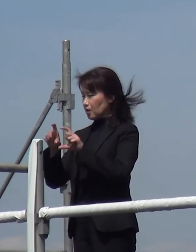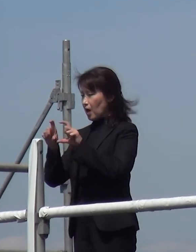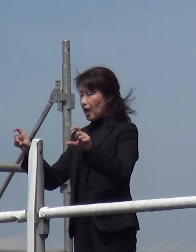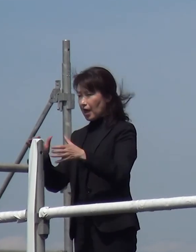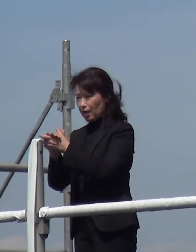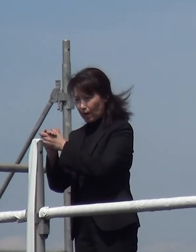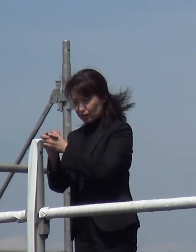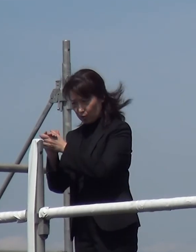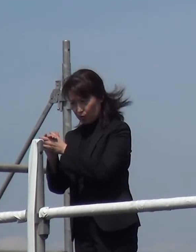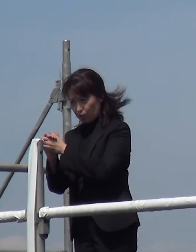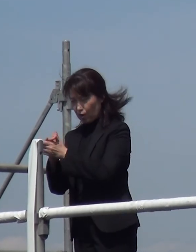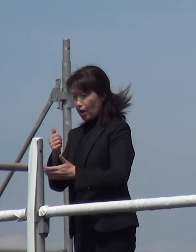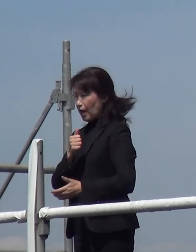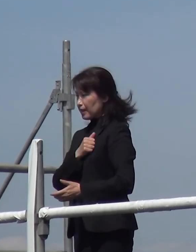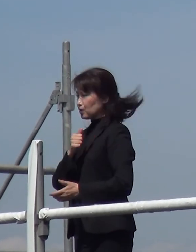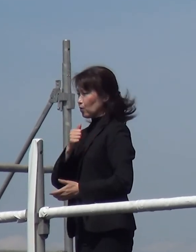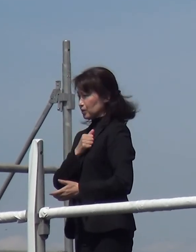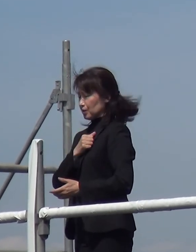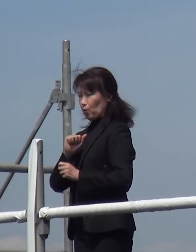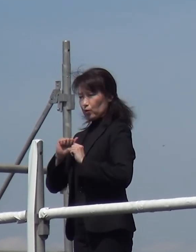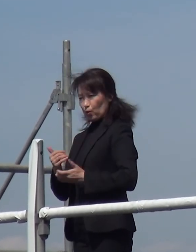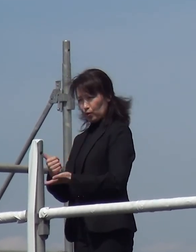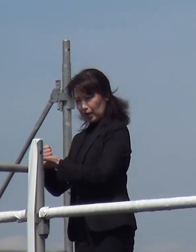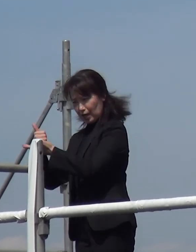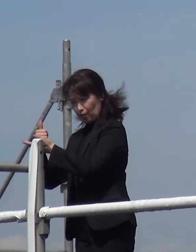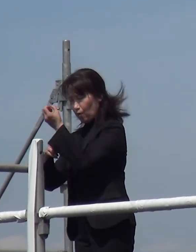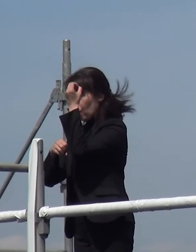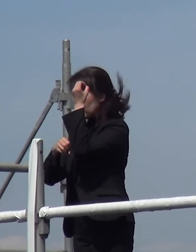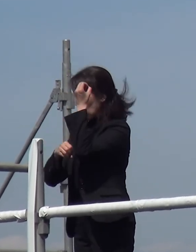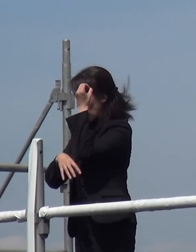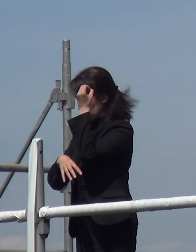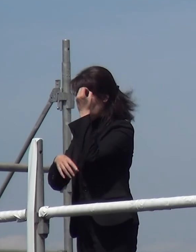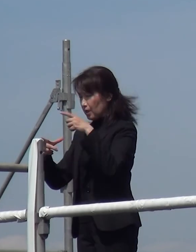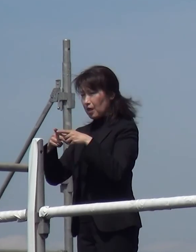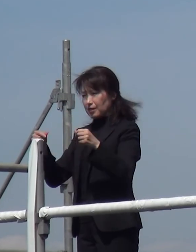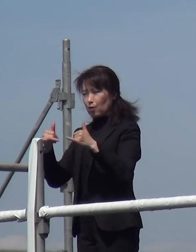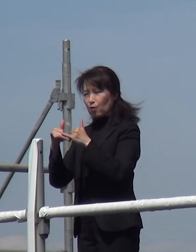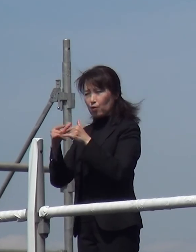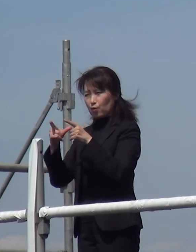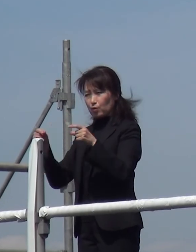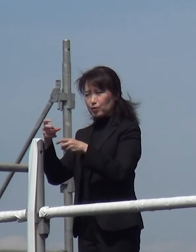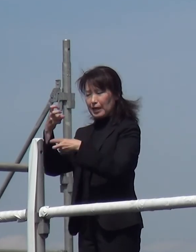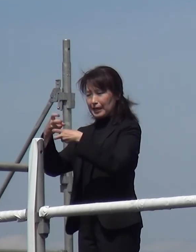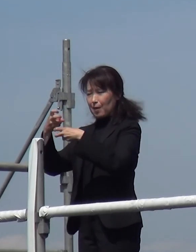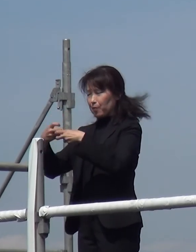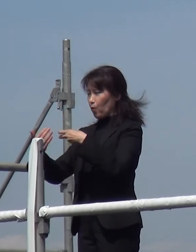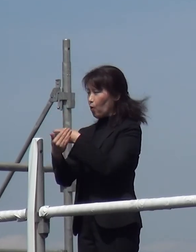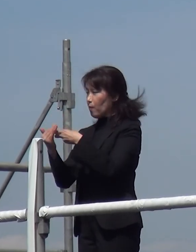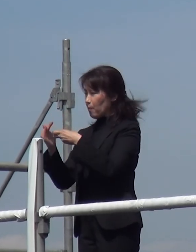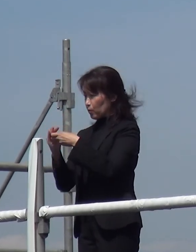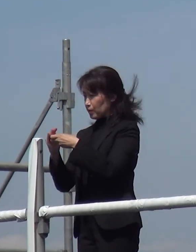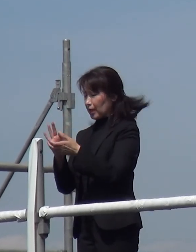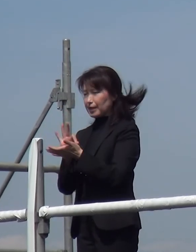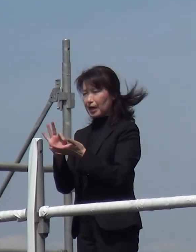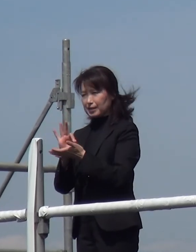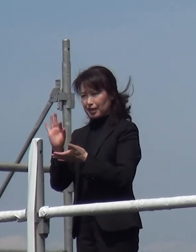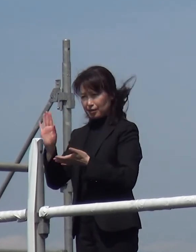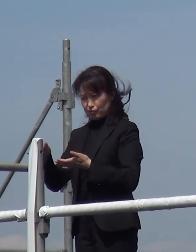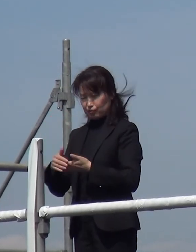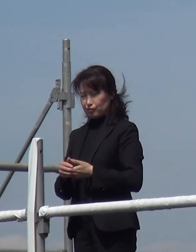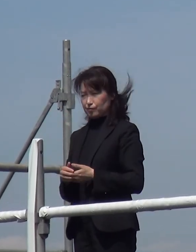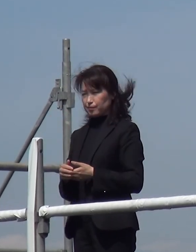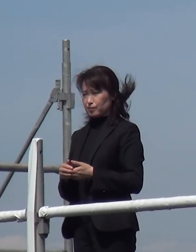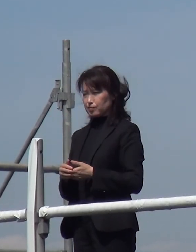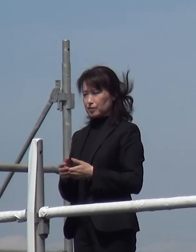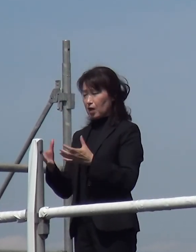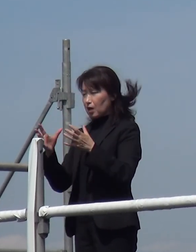と命の尊厳を基本に日本国憲法を守り生かします。